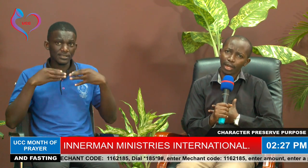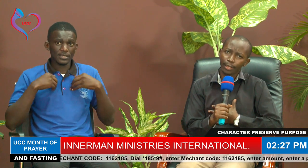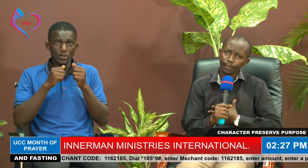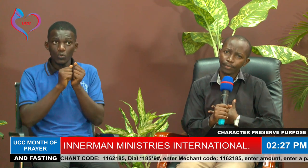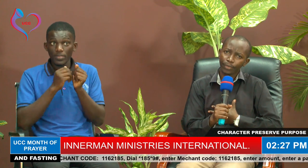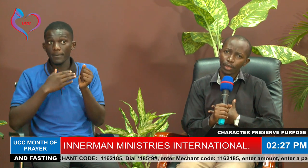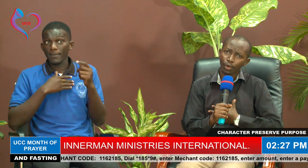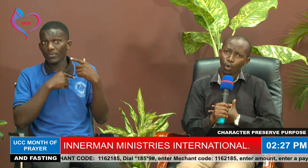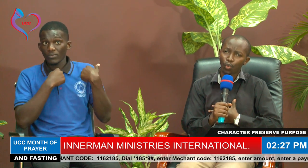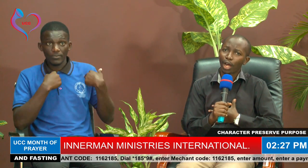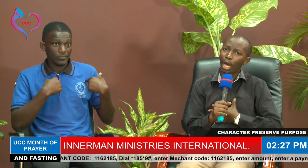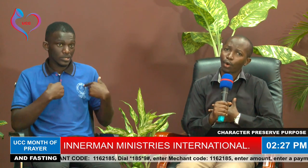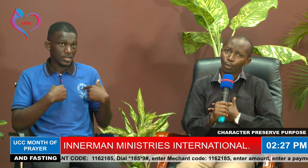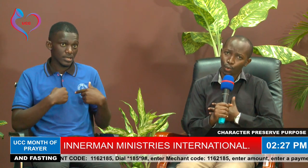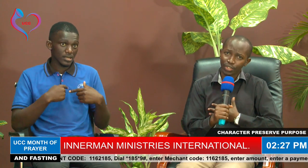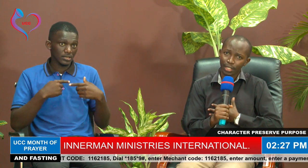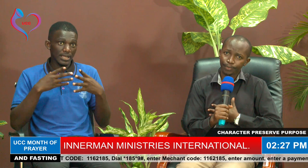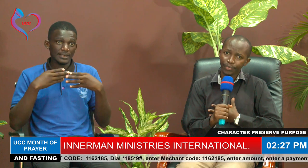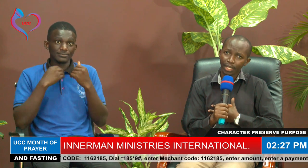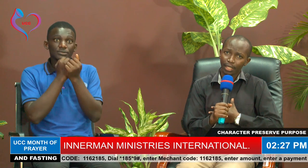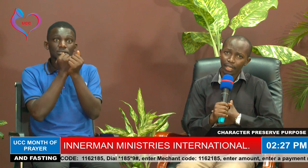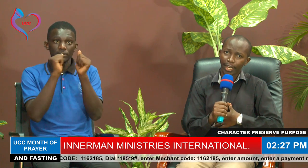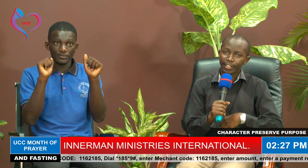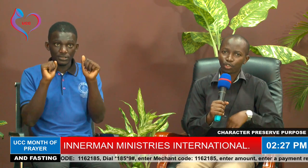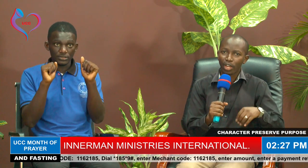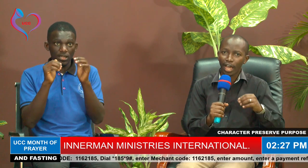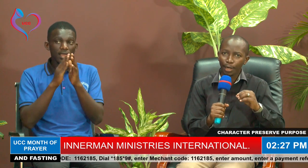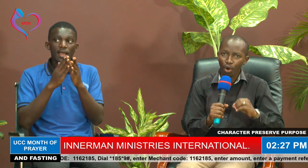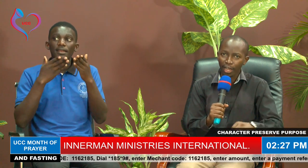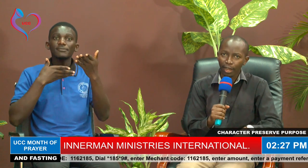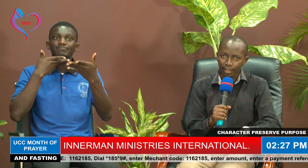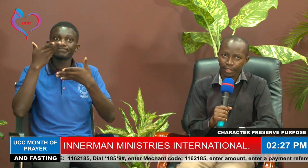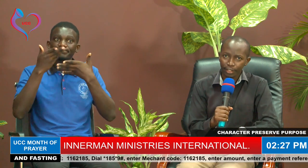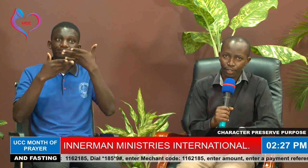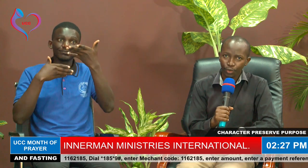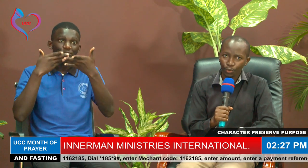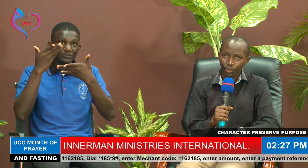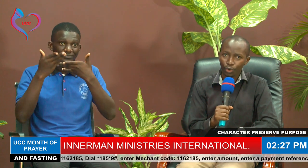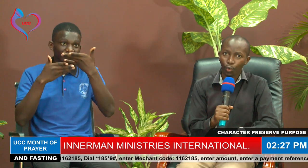gwange okutwala obulokozi era njatula n'akamwa kange